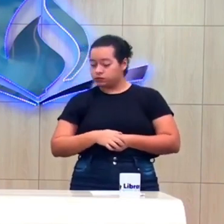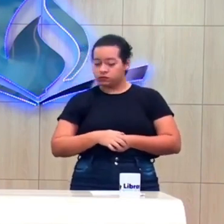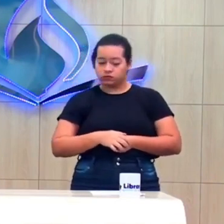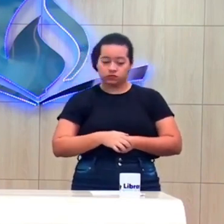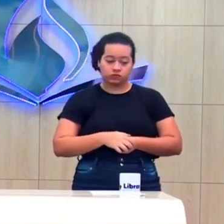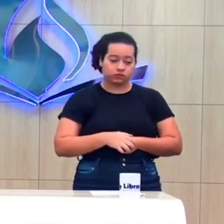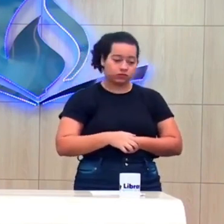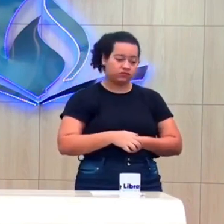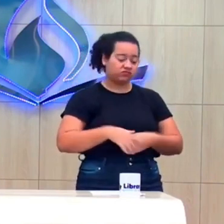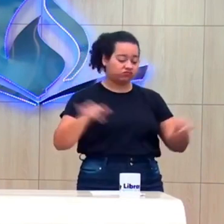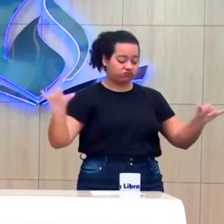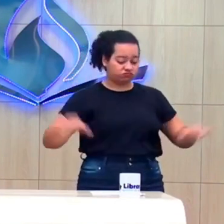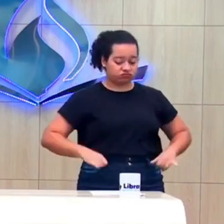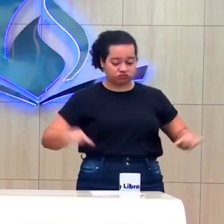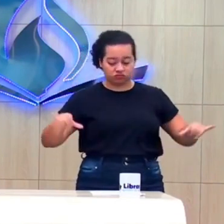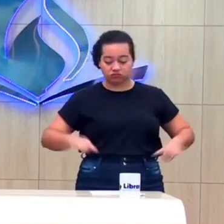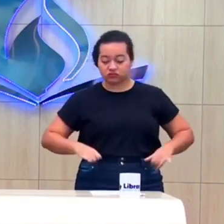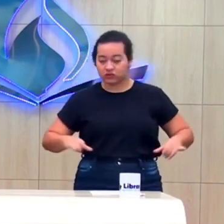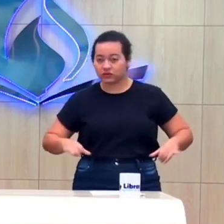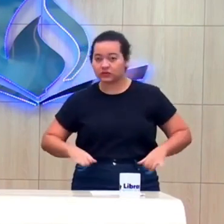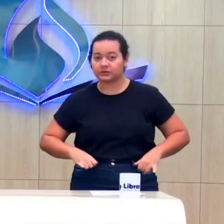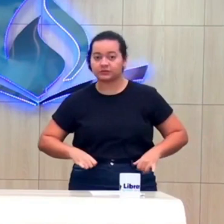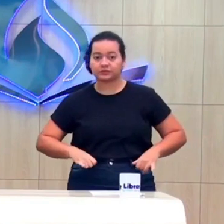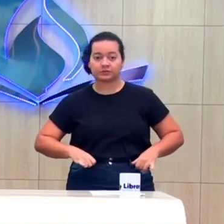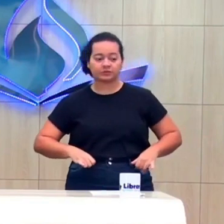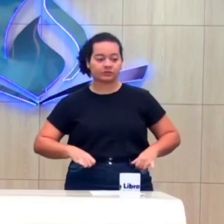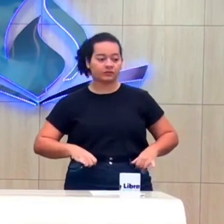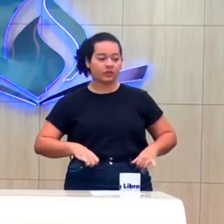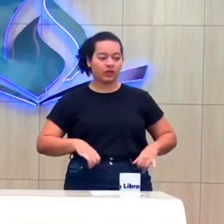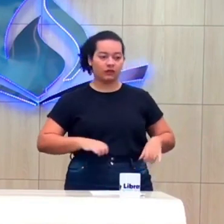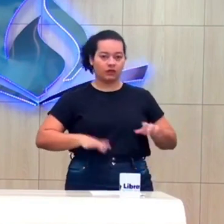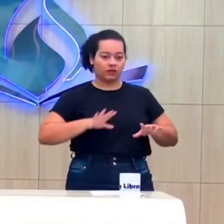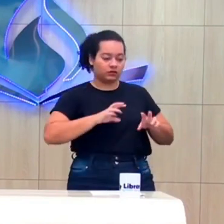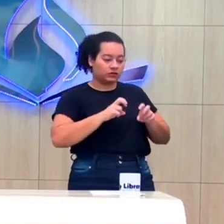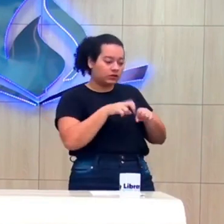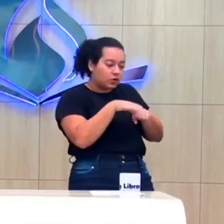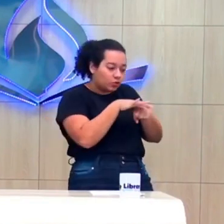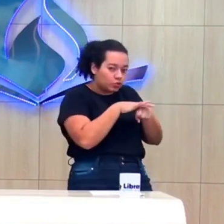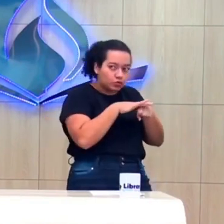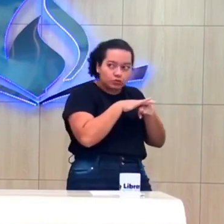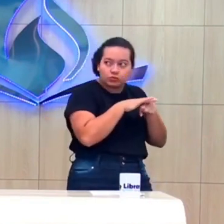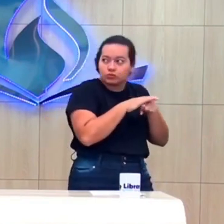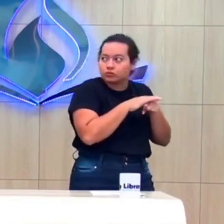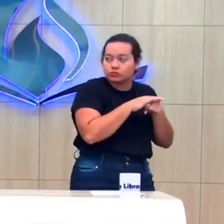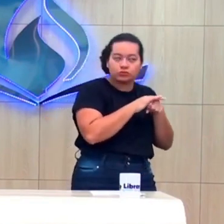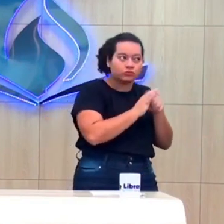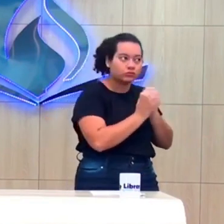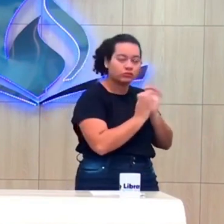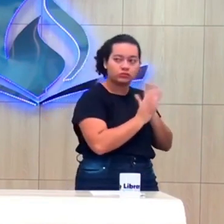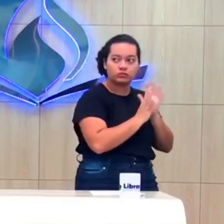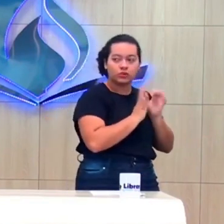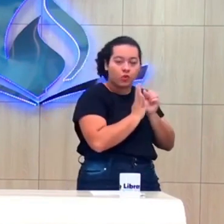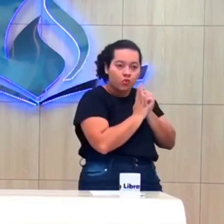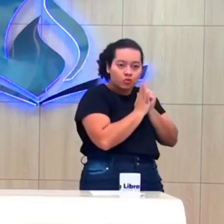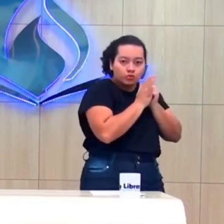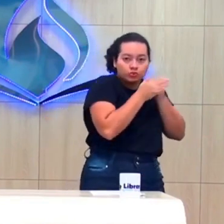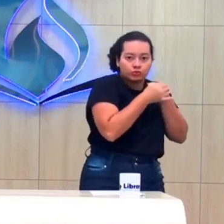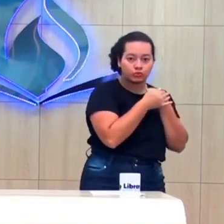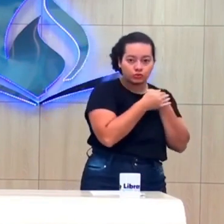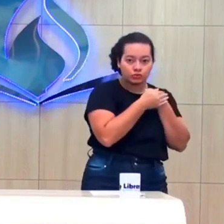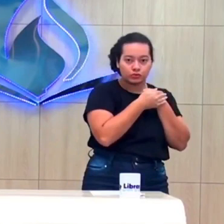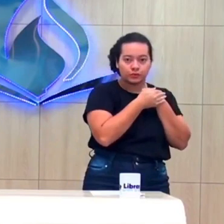se reuniam e faziam sinais escondido. Nós temos na história